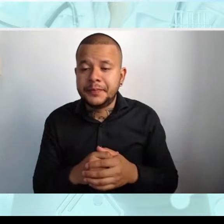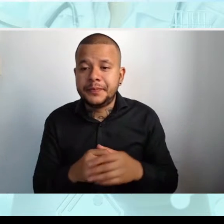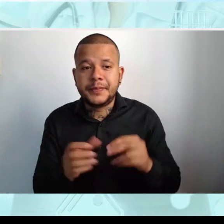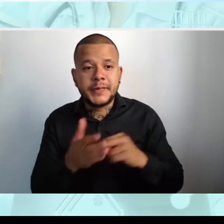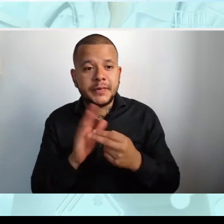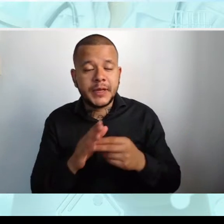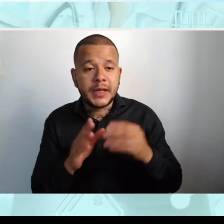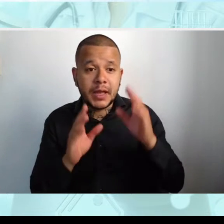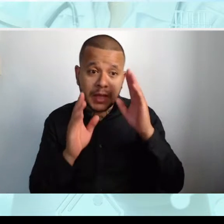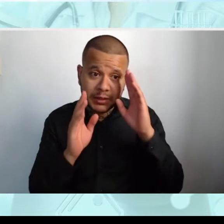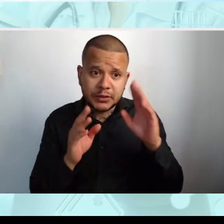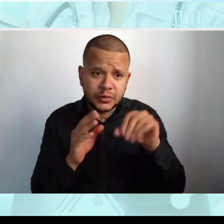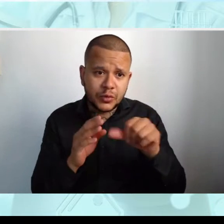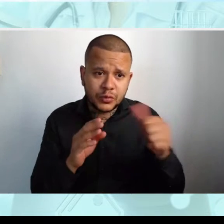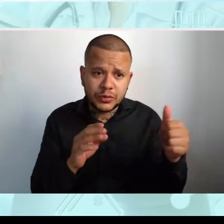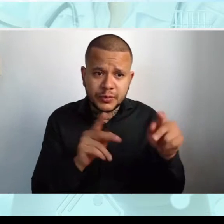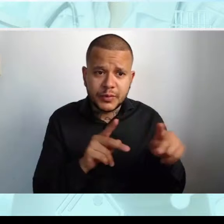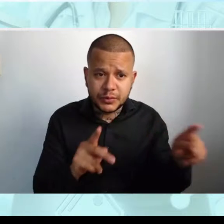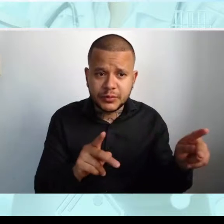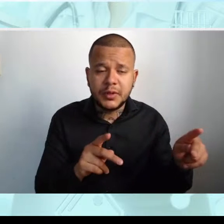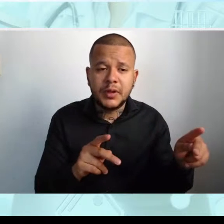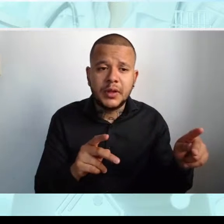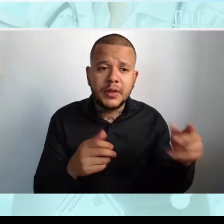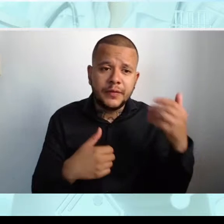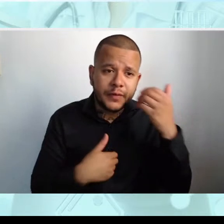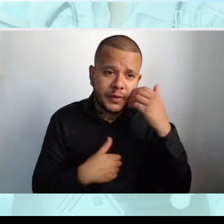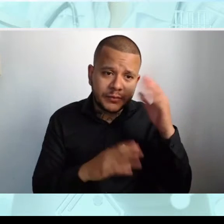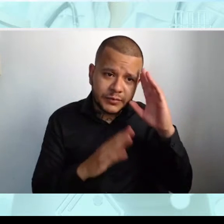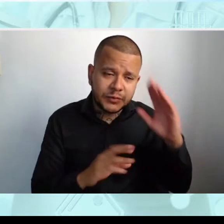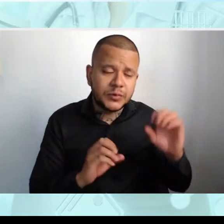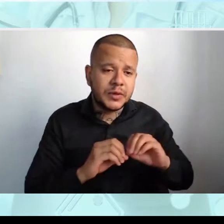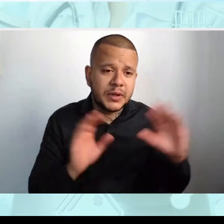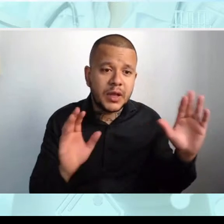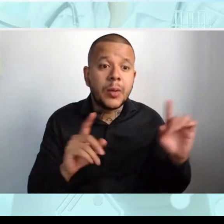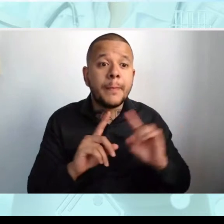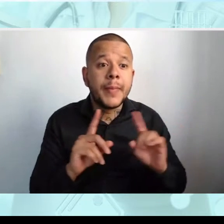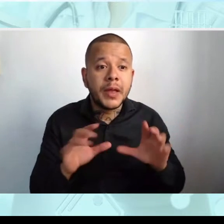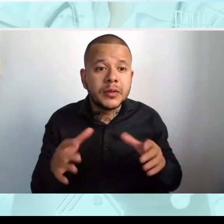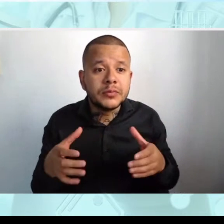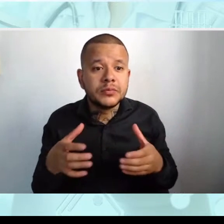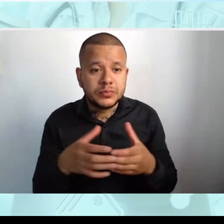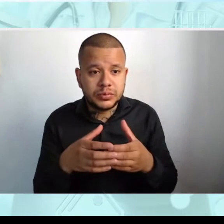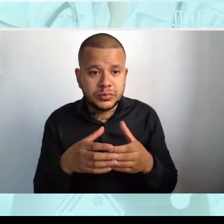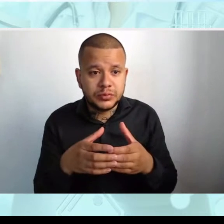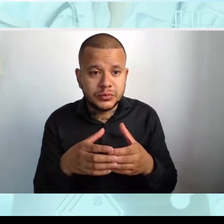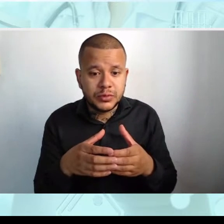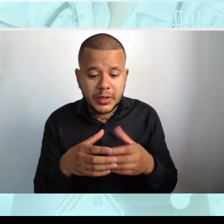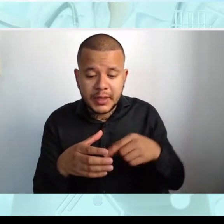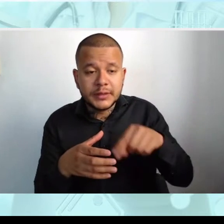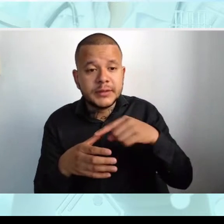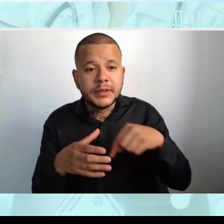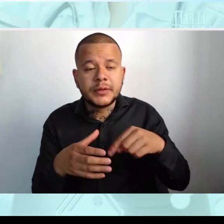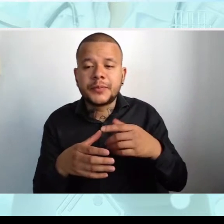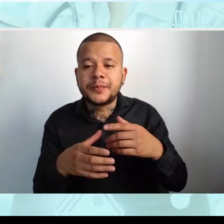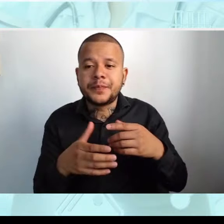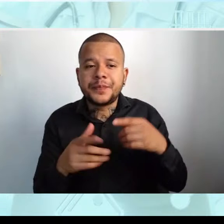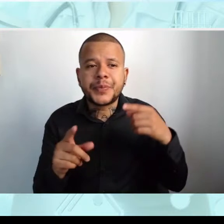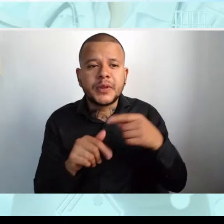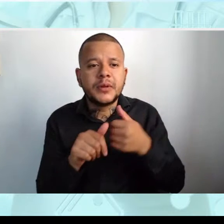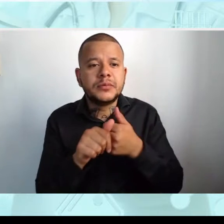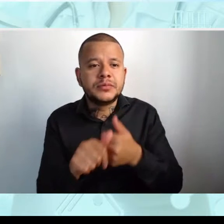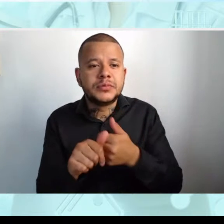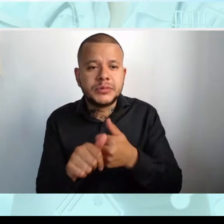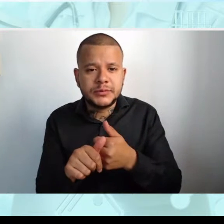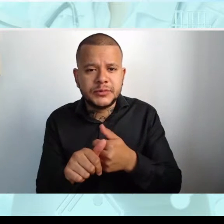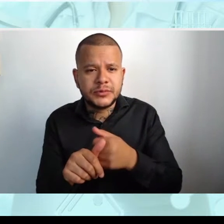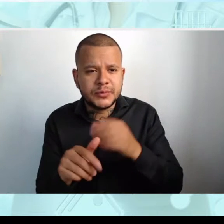ponga atención al resto de pacientes, no, ni mucho menos, sino que cuando conforma una cohorte, lo que hace es precisamente hacer un seguimiento